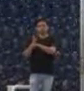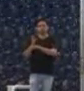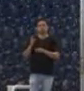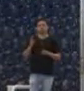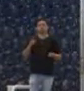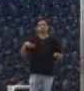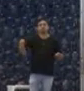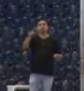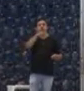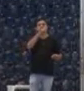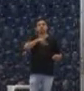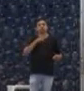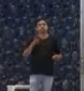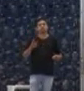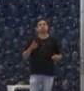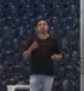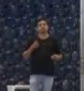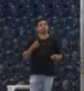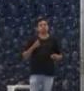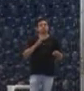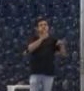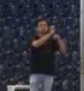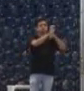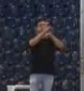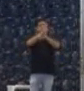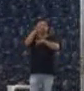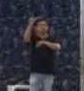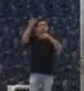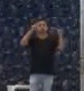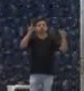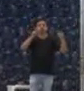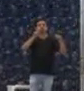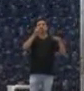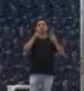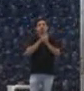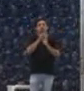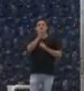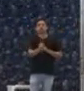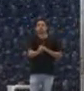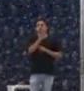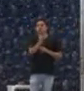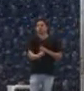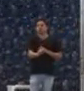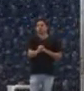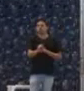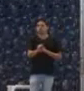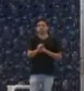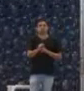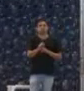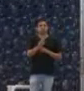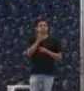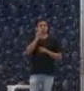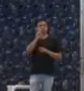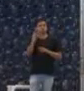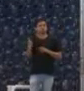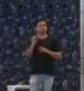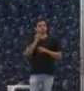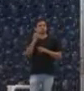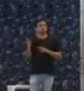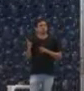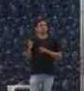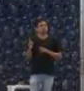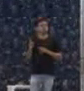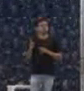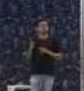que é de outro estado tem alguém que é subestimado no adn do sul e sudeste amiga